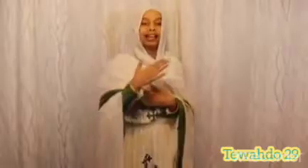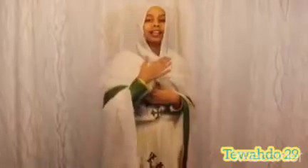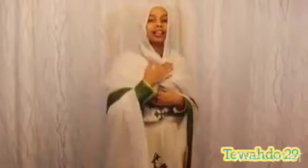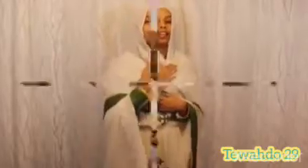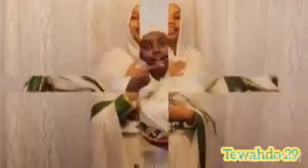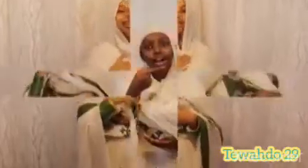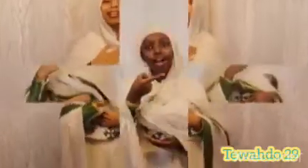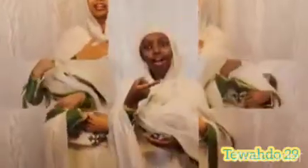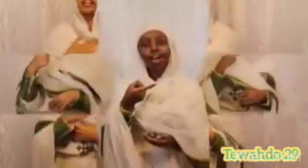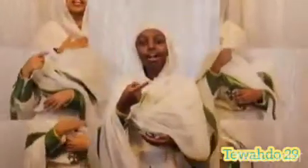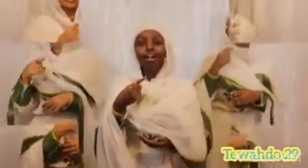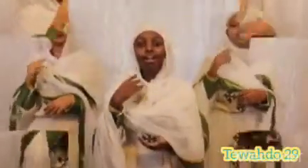ተወለደልን